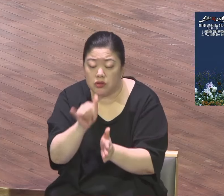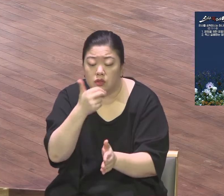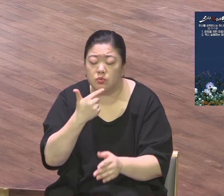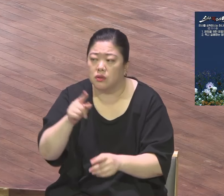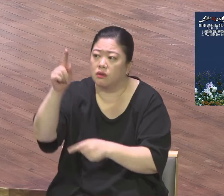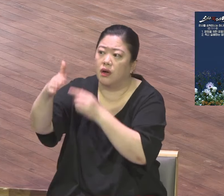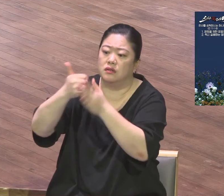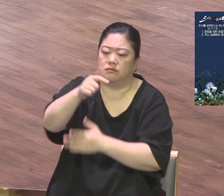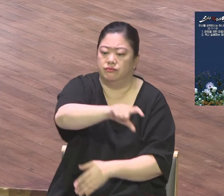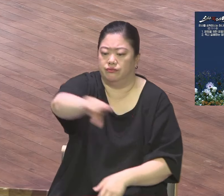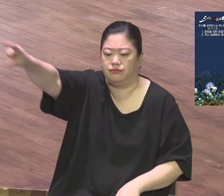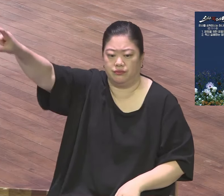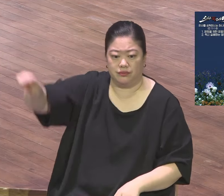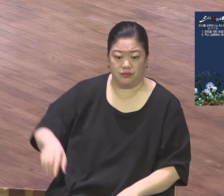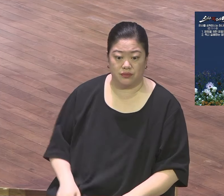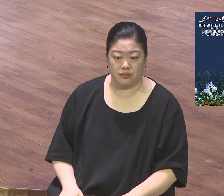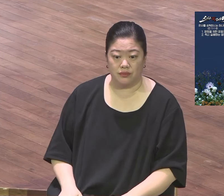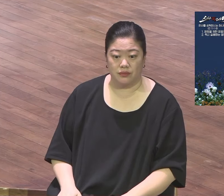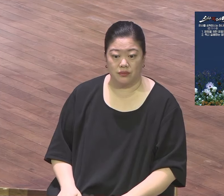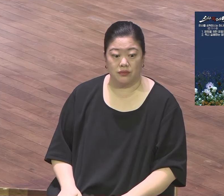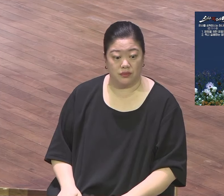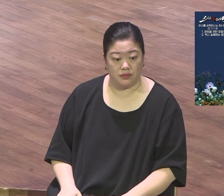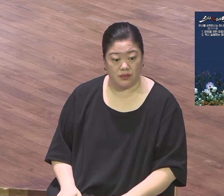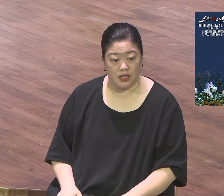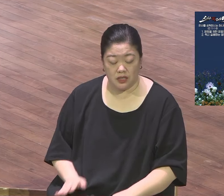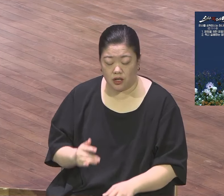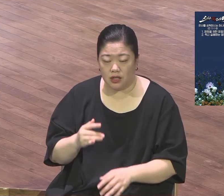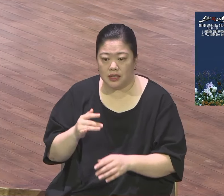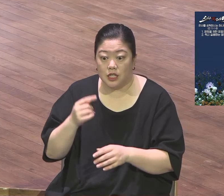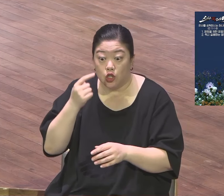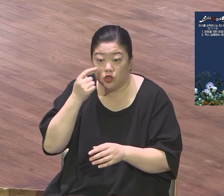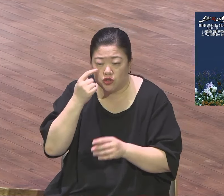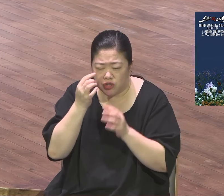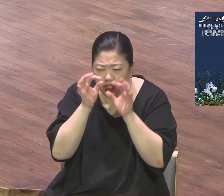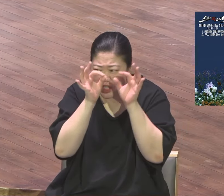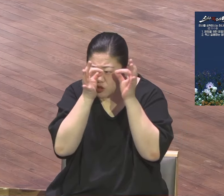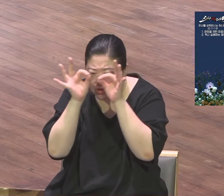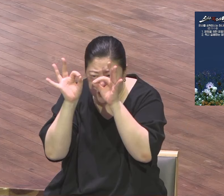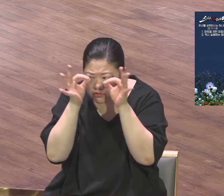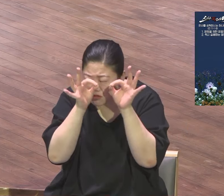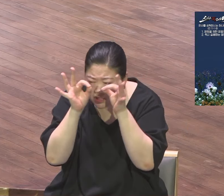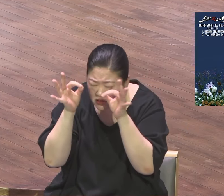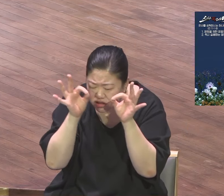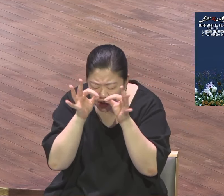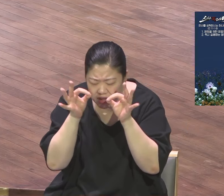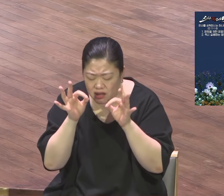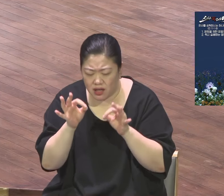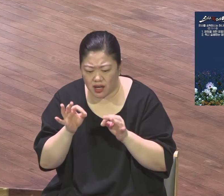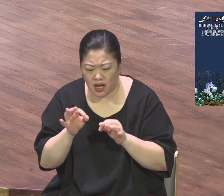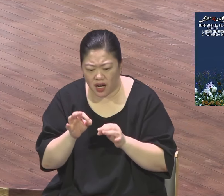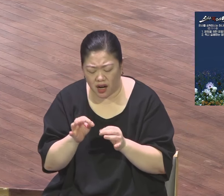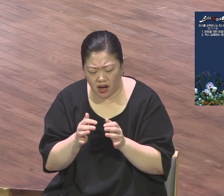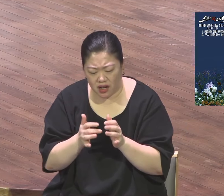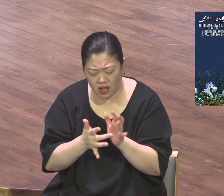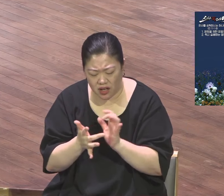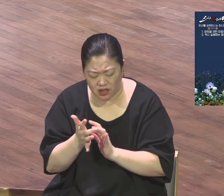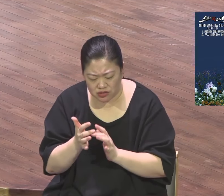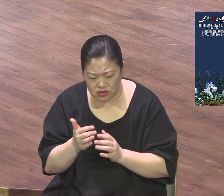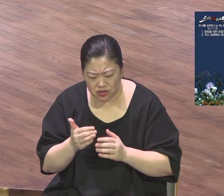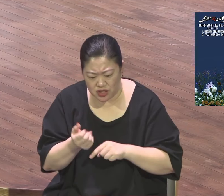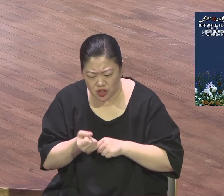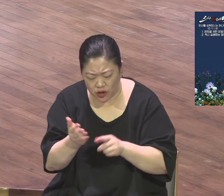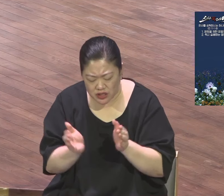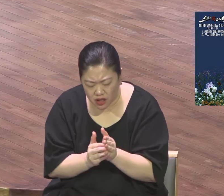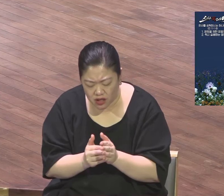그래서 시선을 환경에 두지 말란 얘기예요. 환경 나 너 환경 보지 말란 얘기예요.